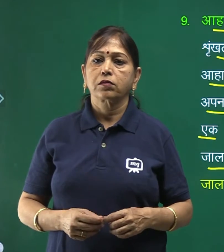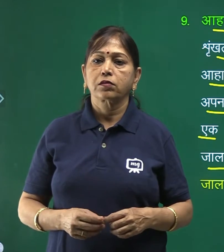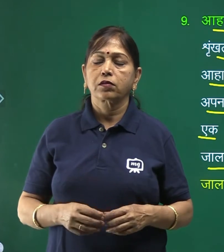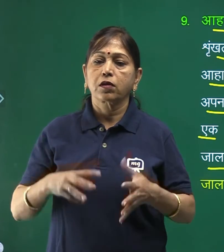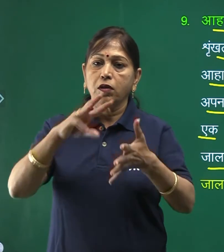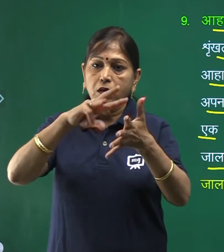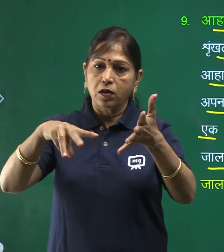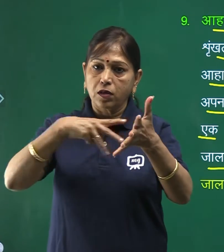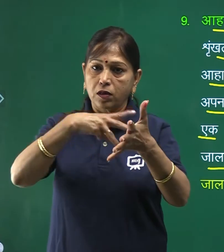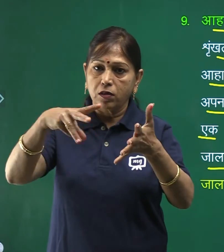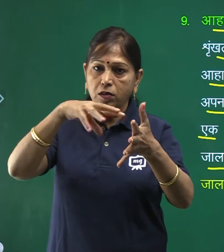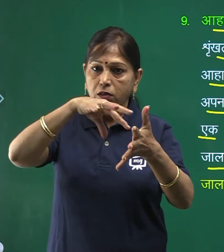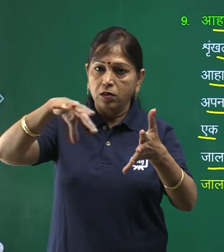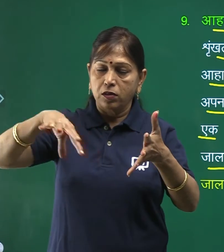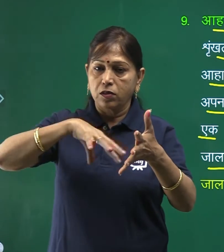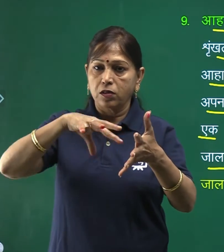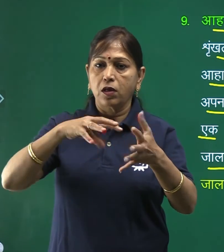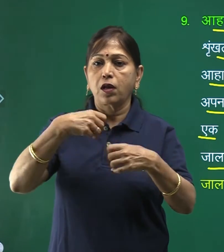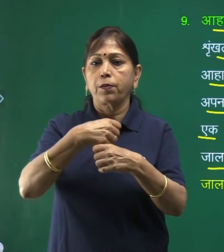जाल बनता है।